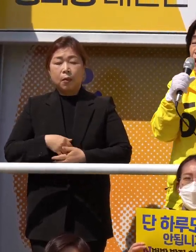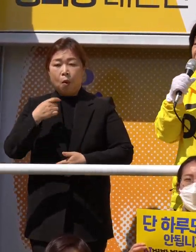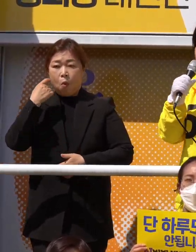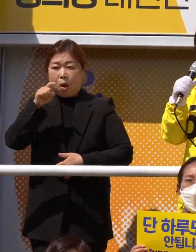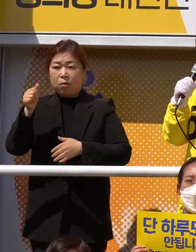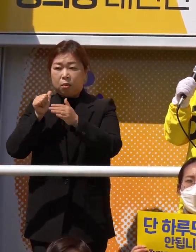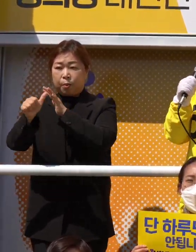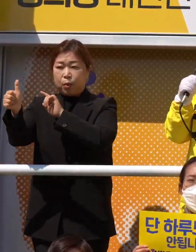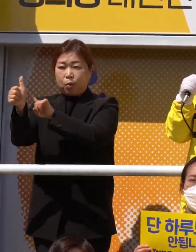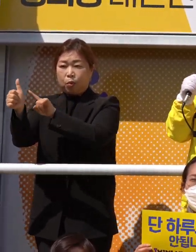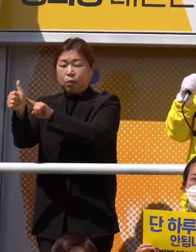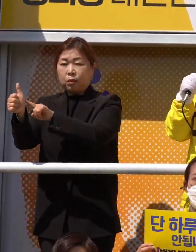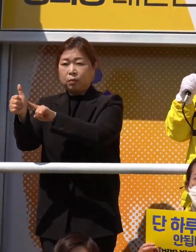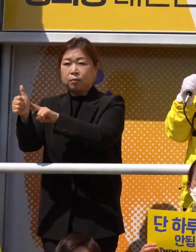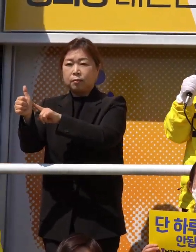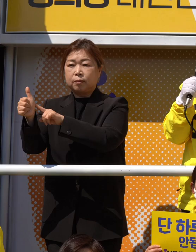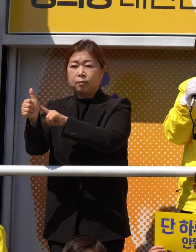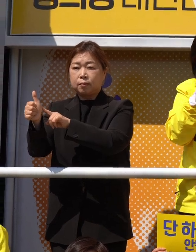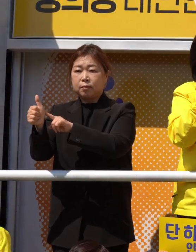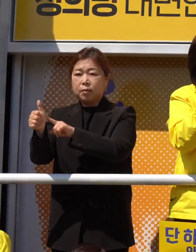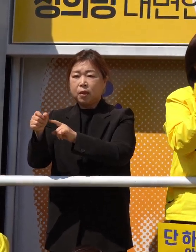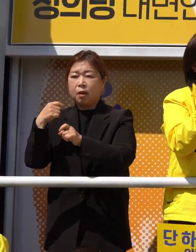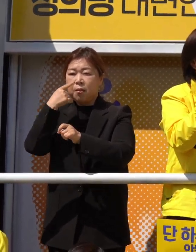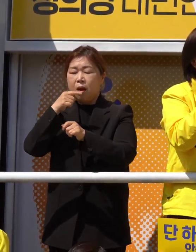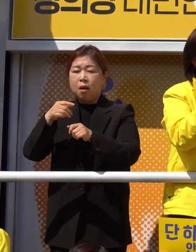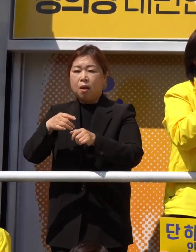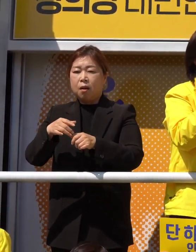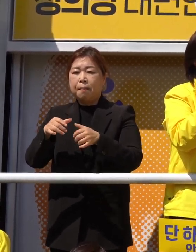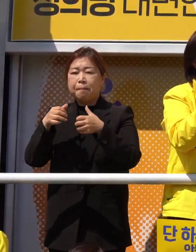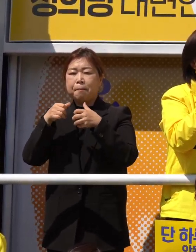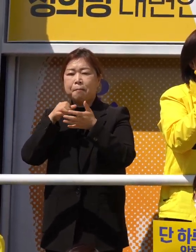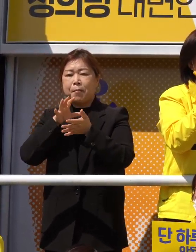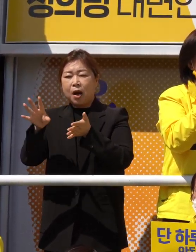황교안 대표의 이런 망언은